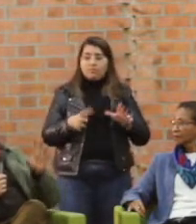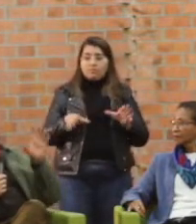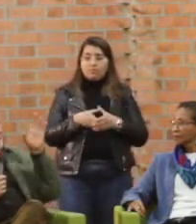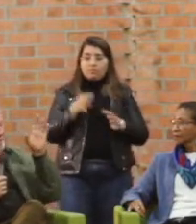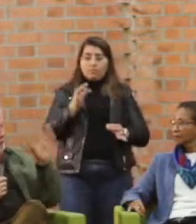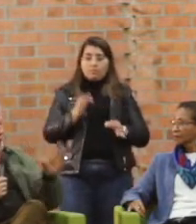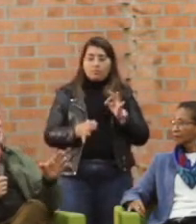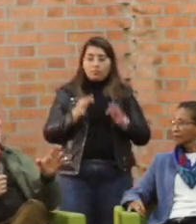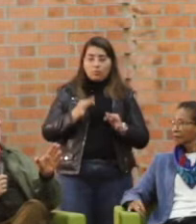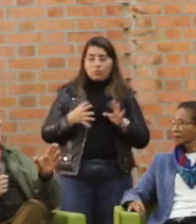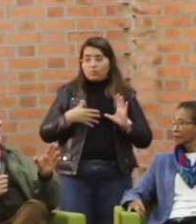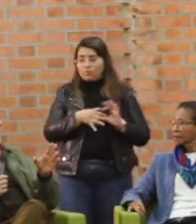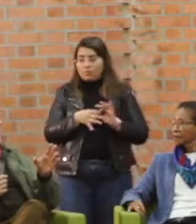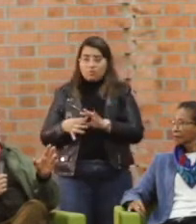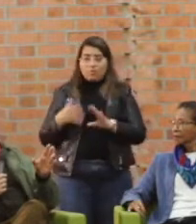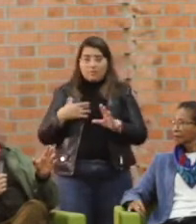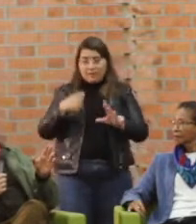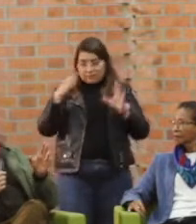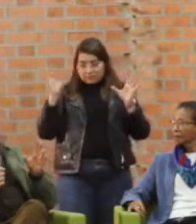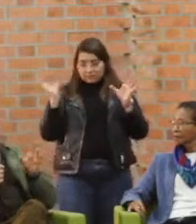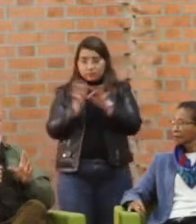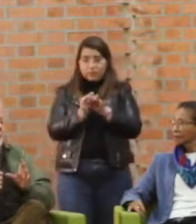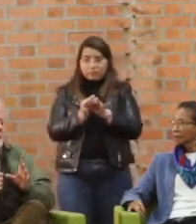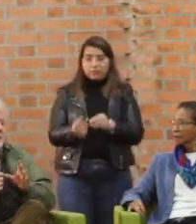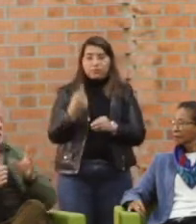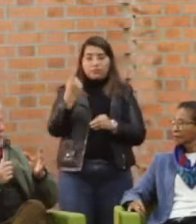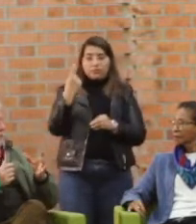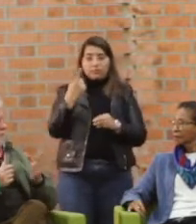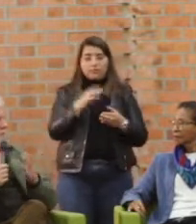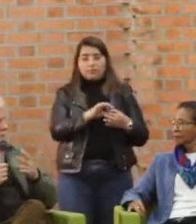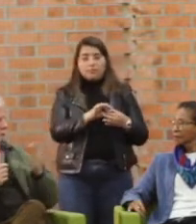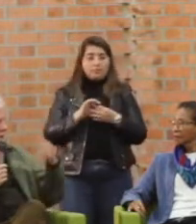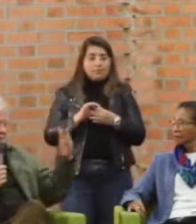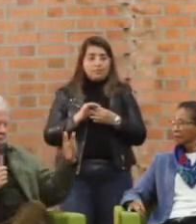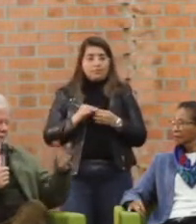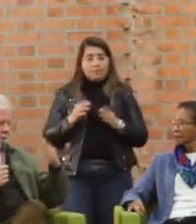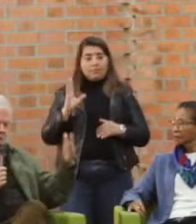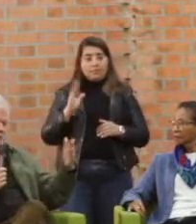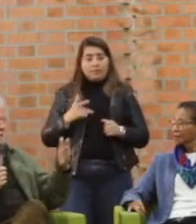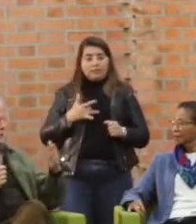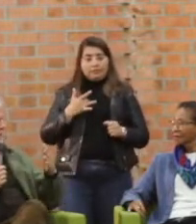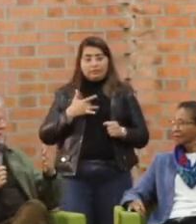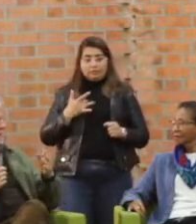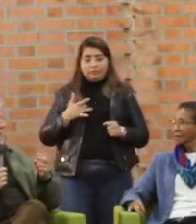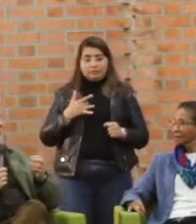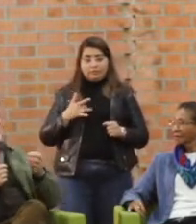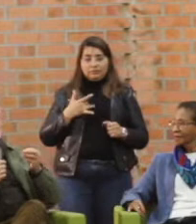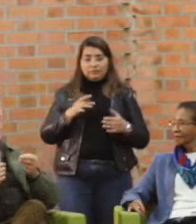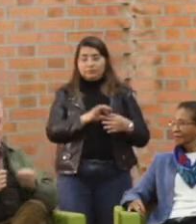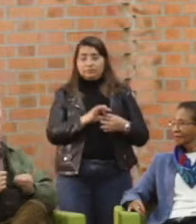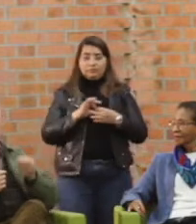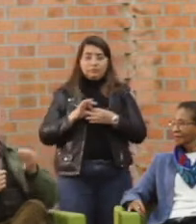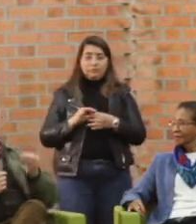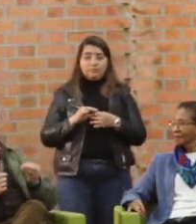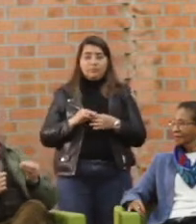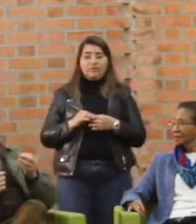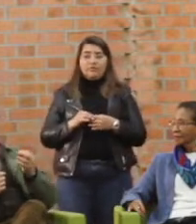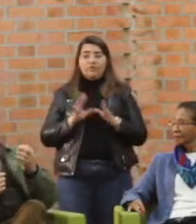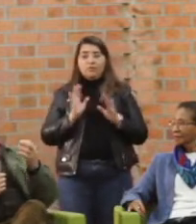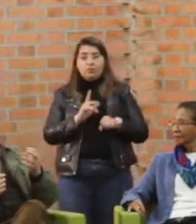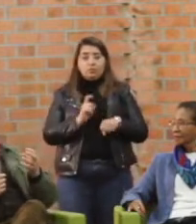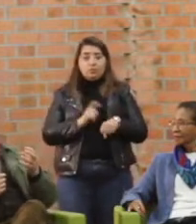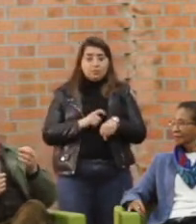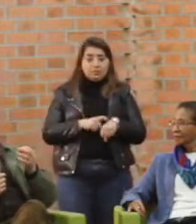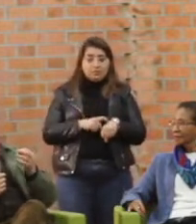judiciales y no en el debate político tiene sentido Pues porque en el congreso no se podía hacer nada pero ahora es el momento